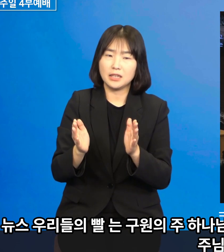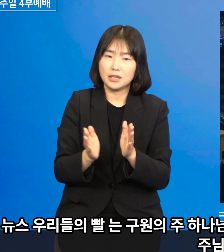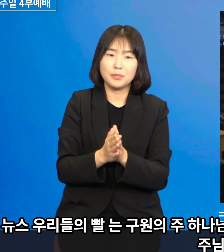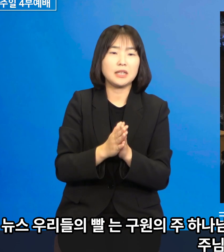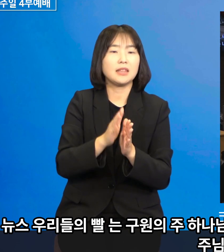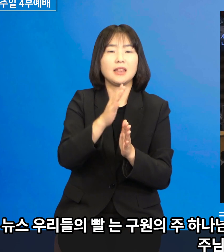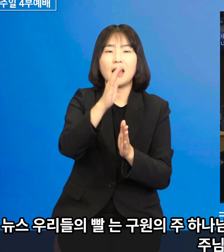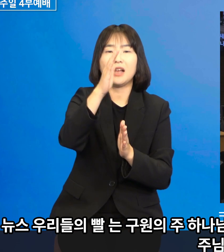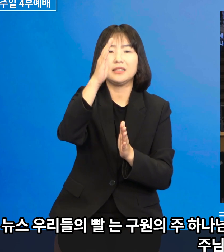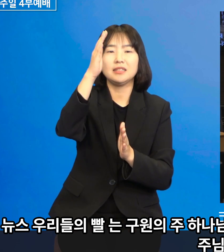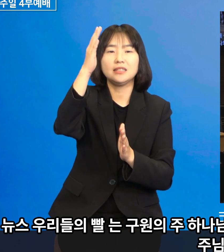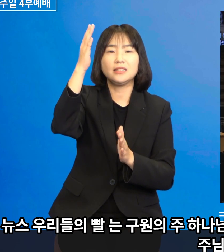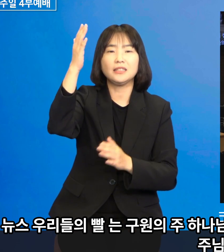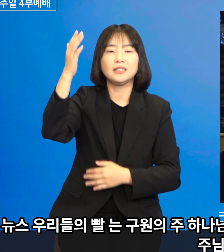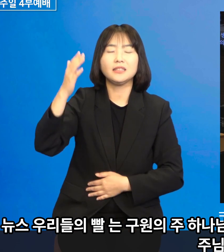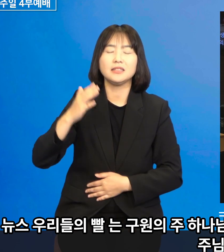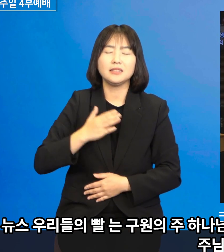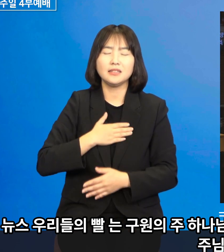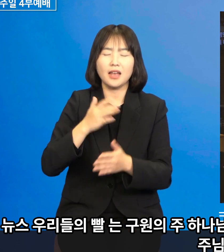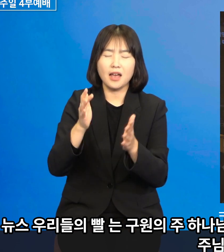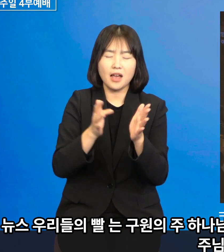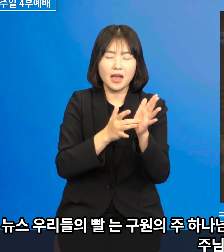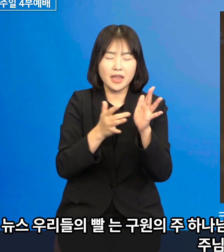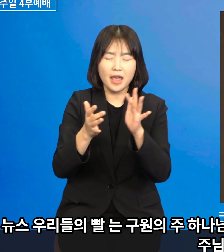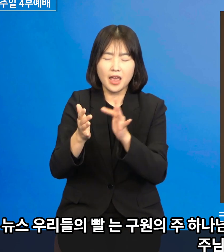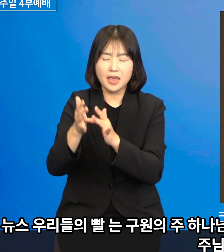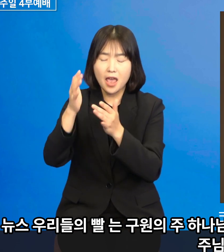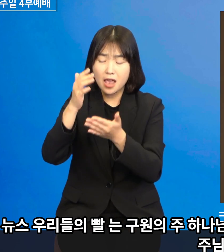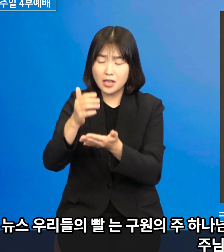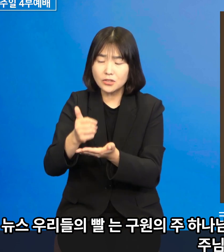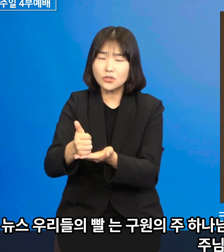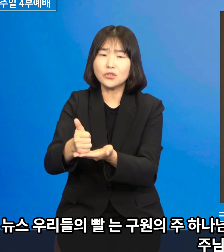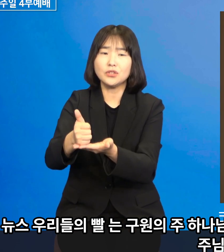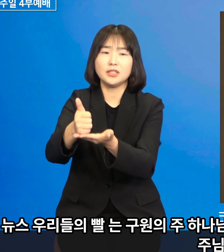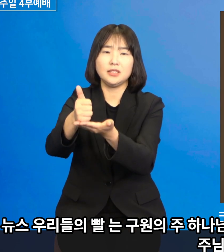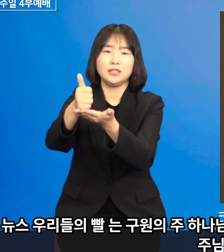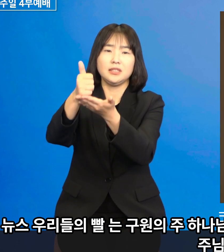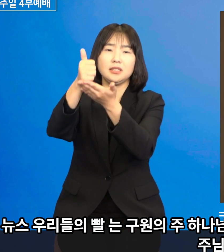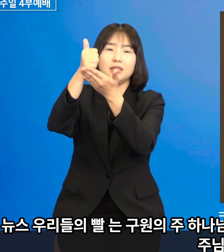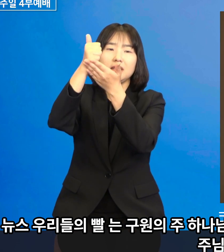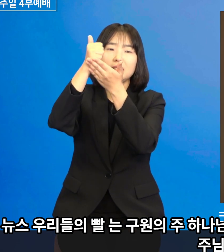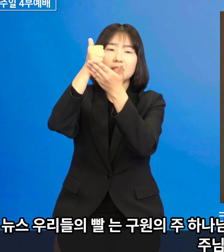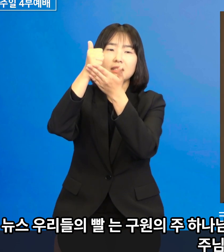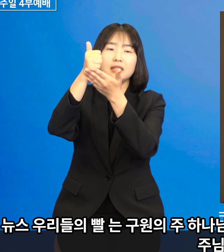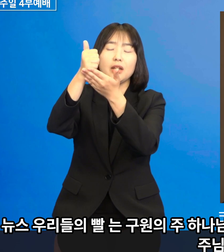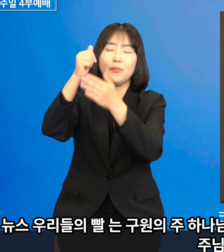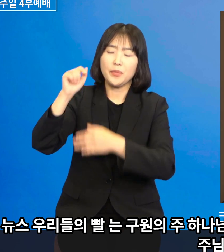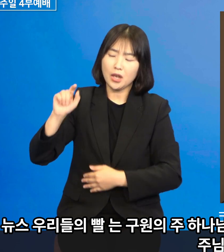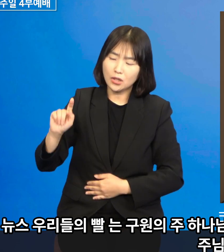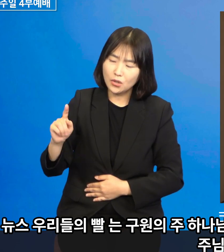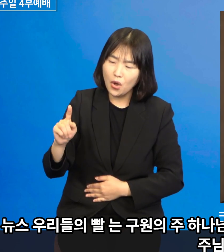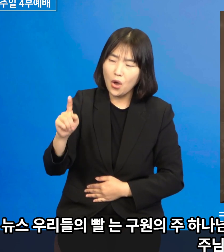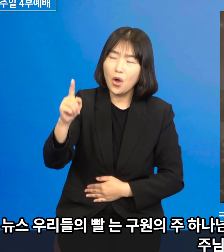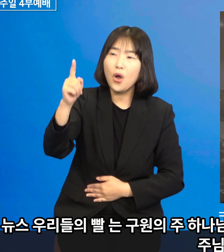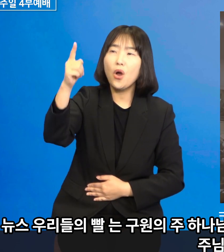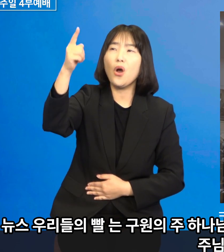영원히 빛나는 나의 예수 높이 영광과